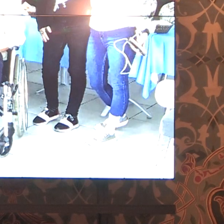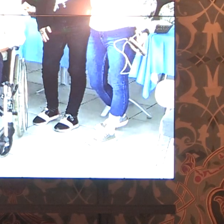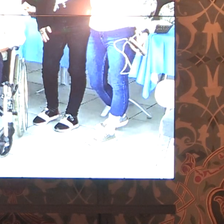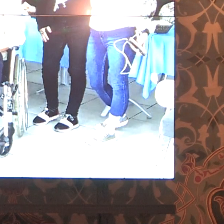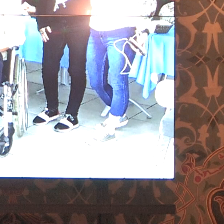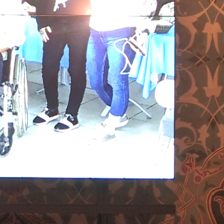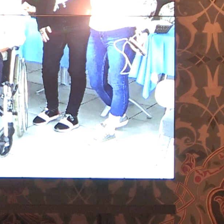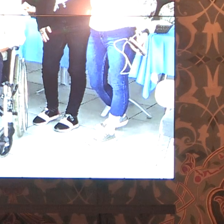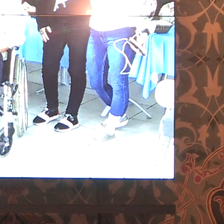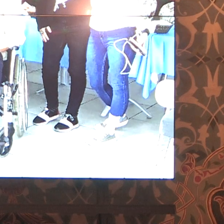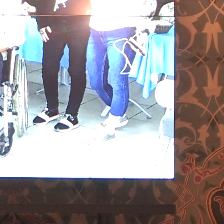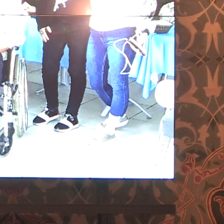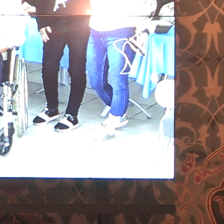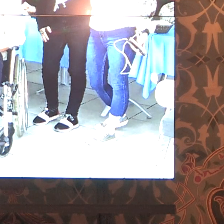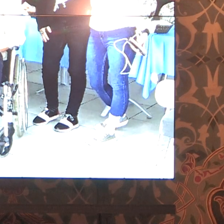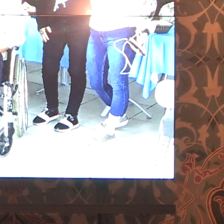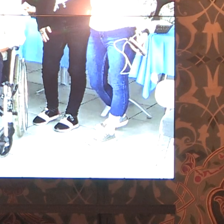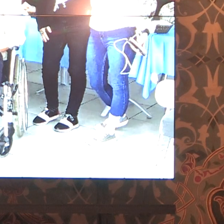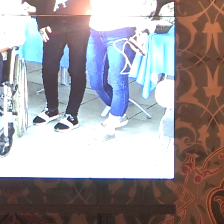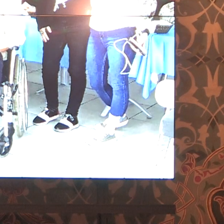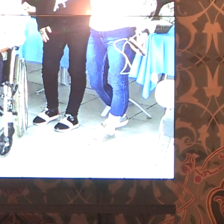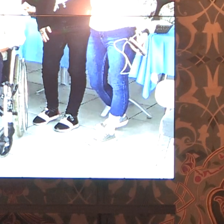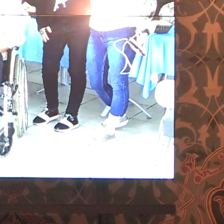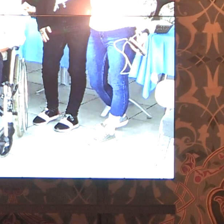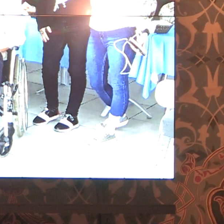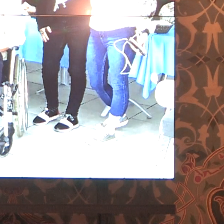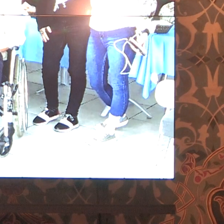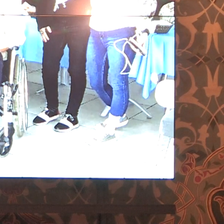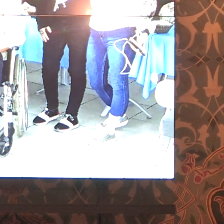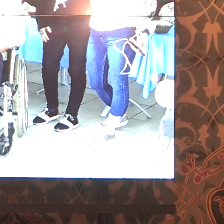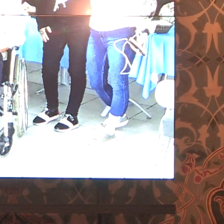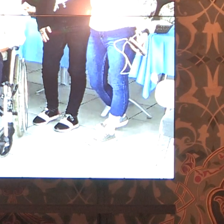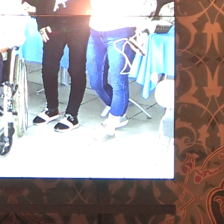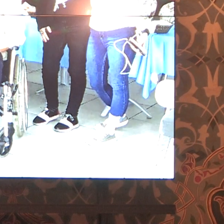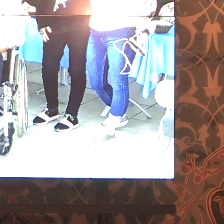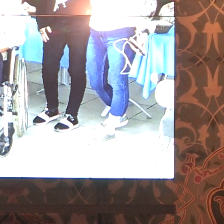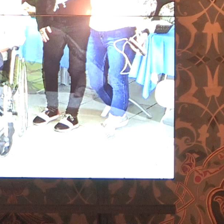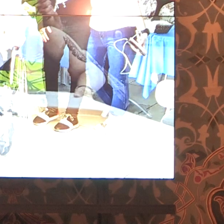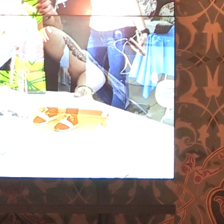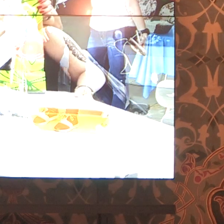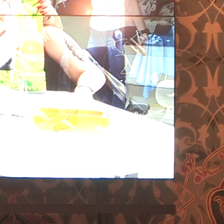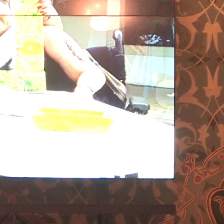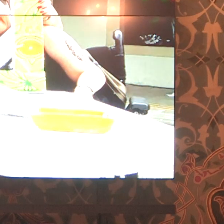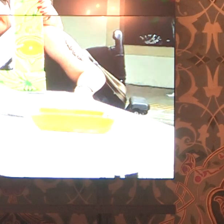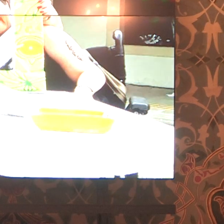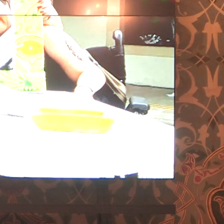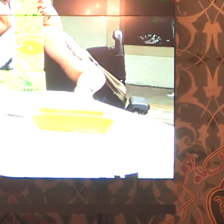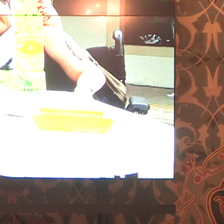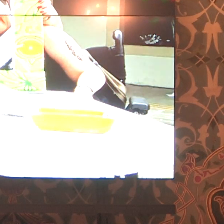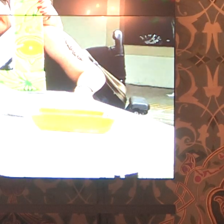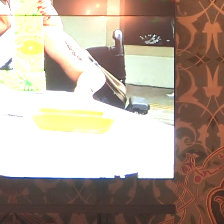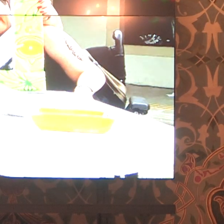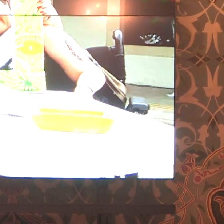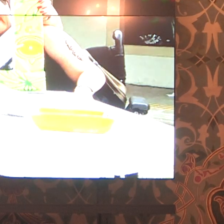gruplarından bireyleri de aralarında bulunan 15 kişilik bir grup, orientasyon toplantısında bir basın etrafında poz veriyorlar. Vesaire'nde diğer